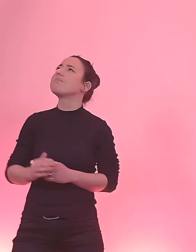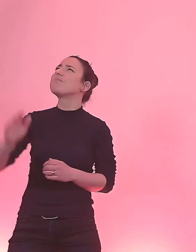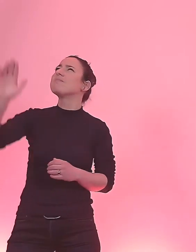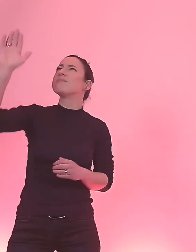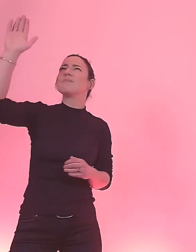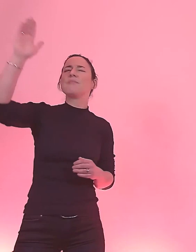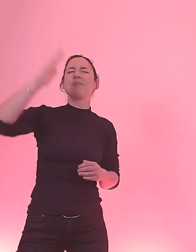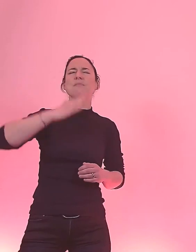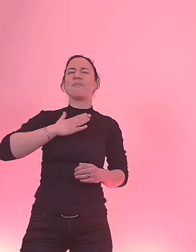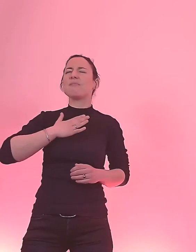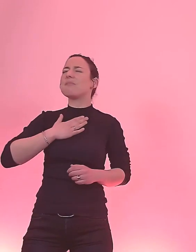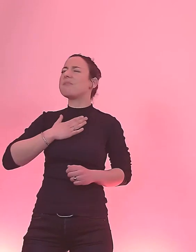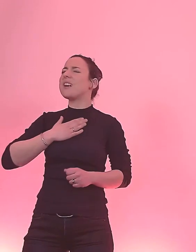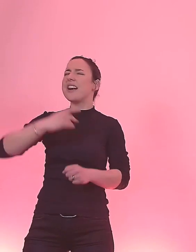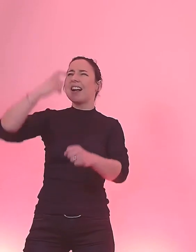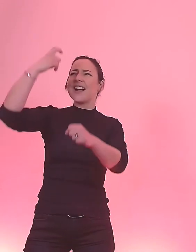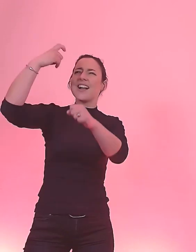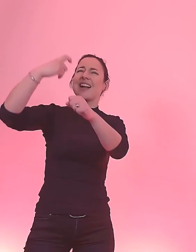u ten spijt